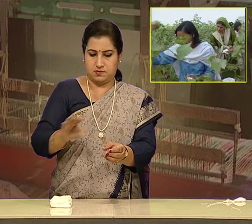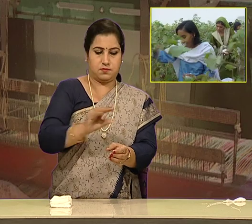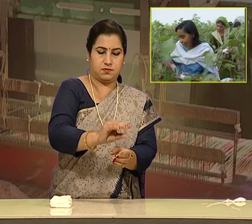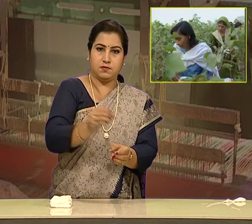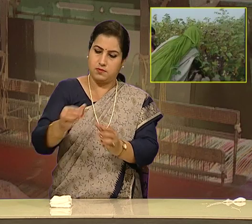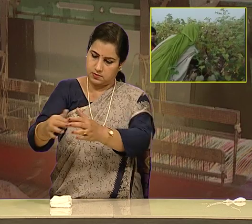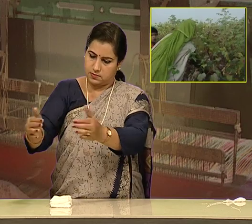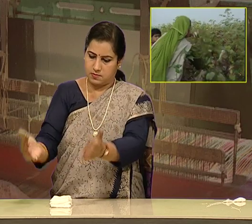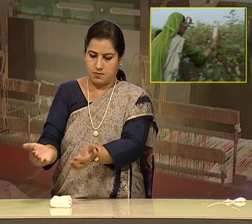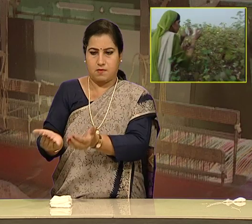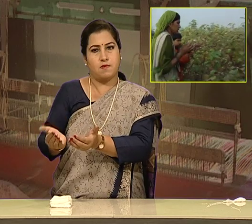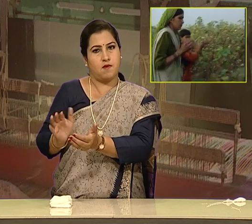इकट्ठा किया जाता है।